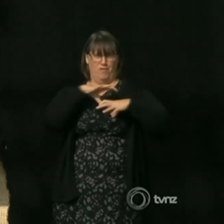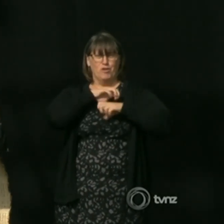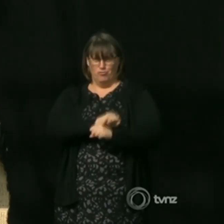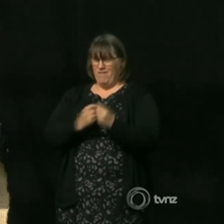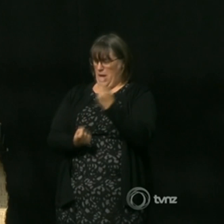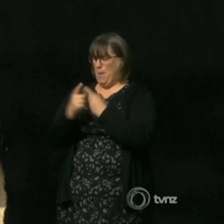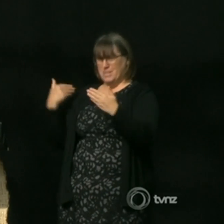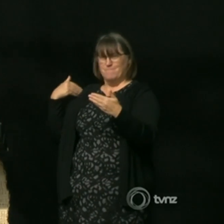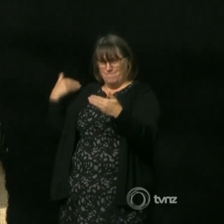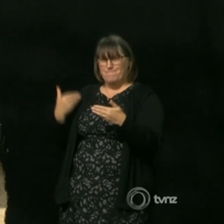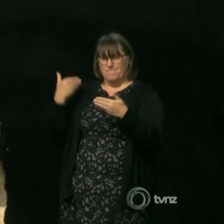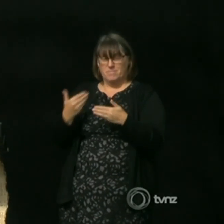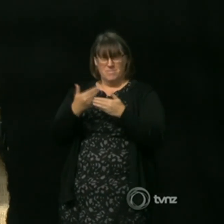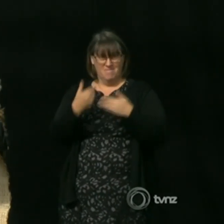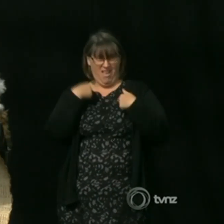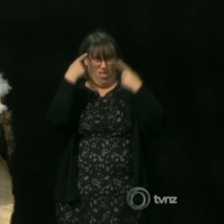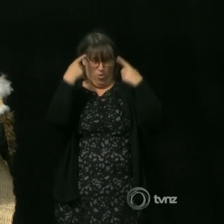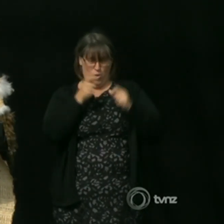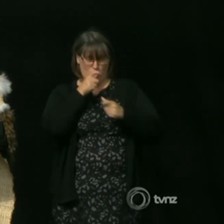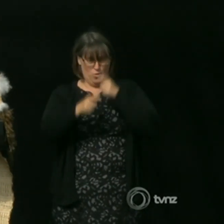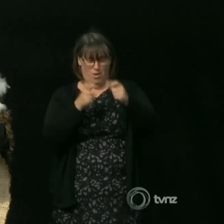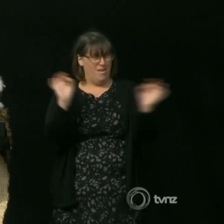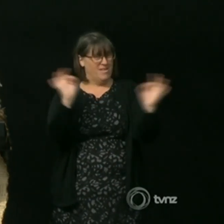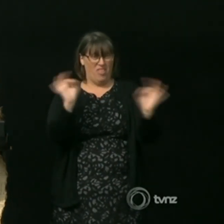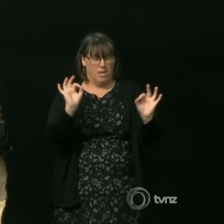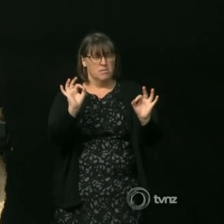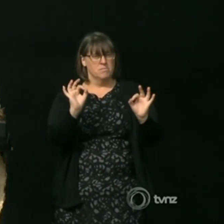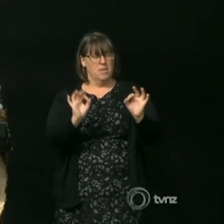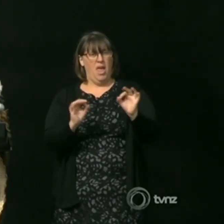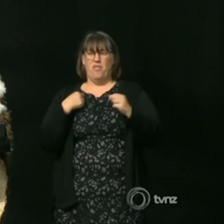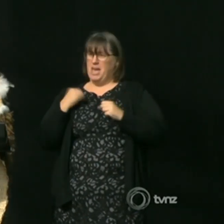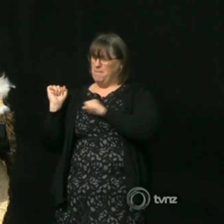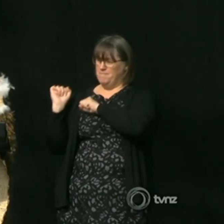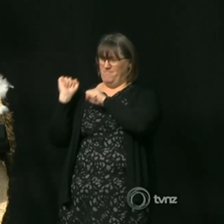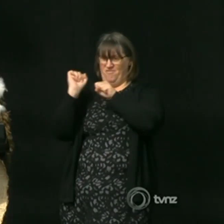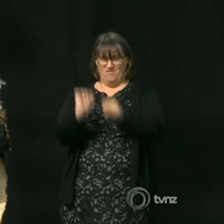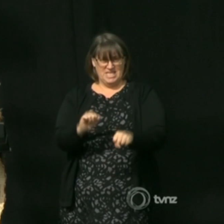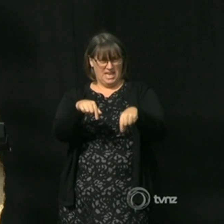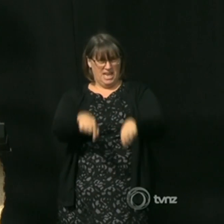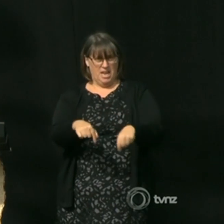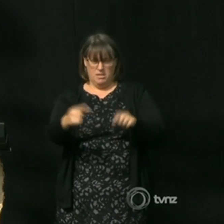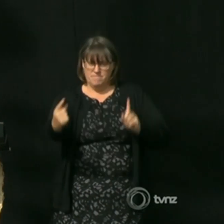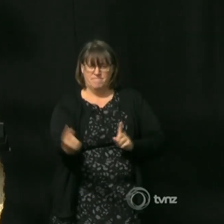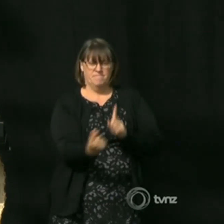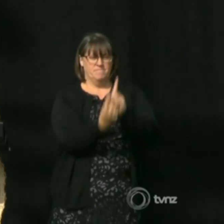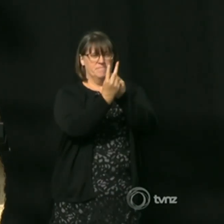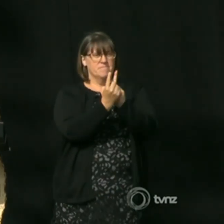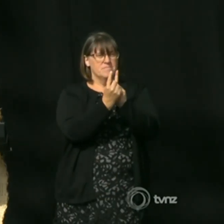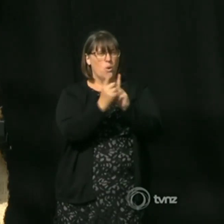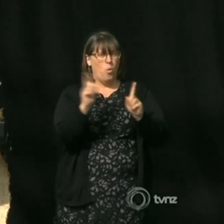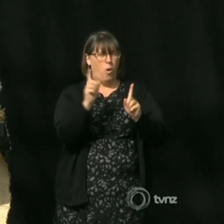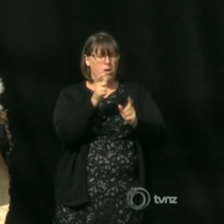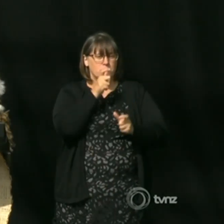palabras adecuadas, pero al llegar aquí fui recibida con un simple Assalam alaikum. Que la paz sea con ustedes.